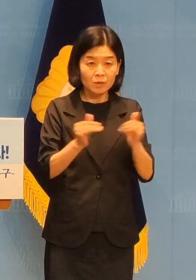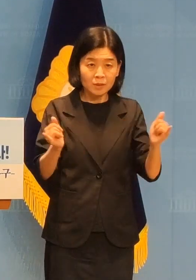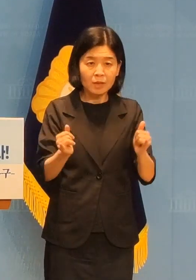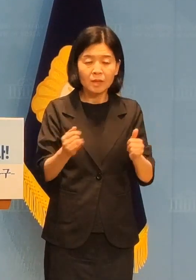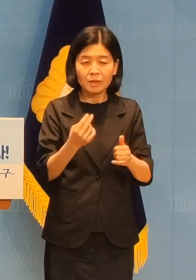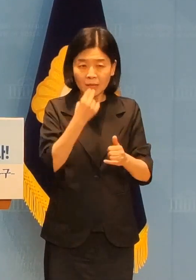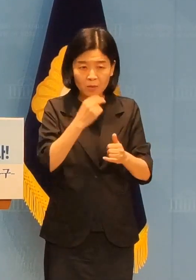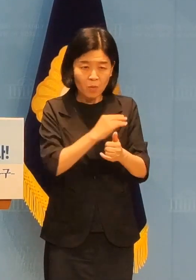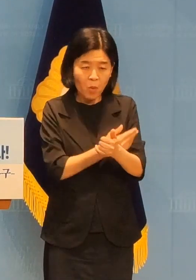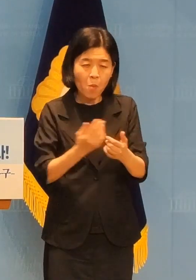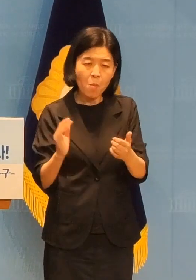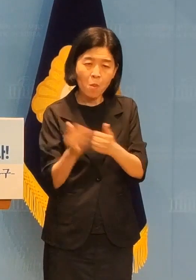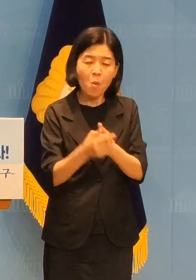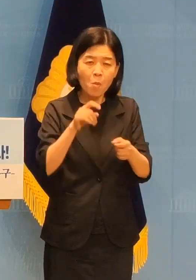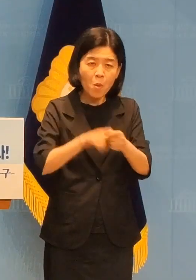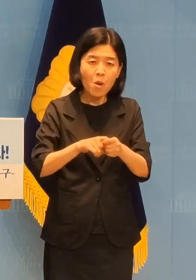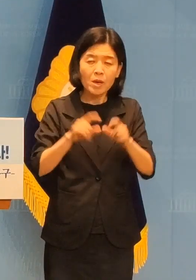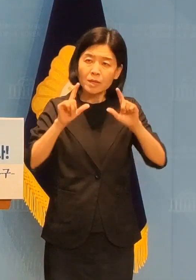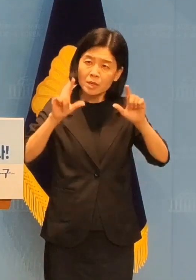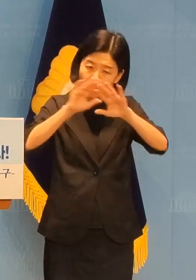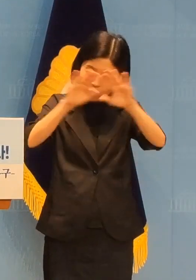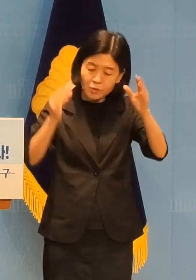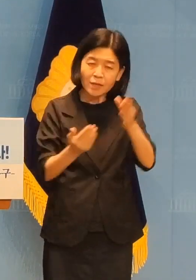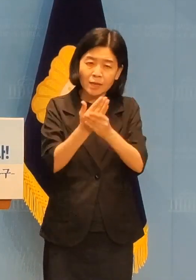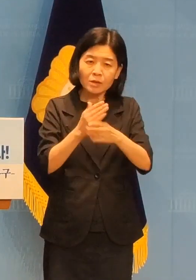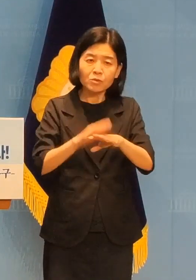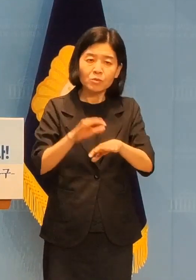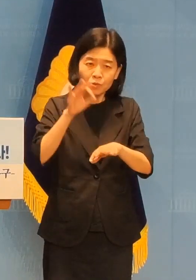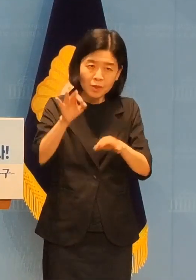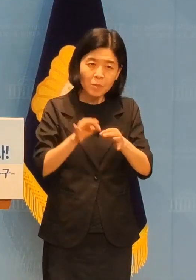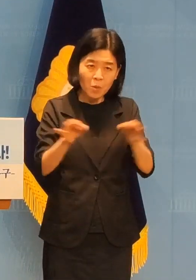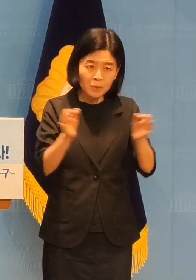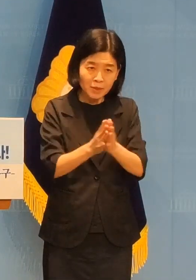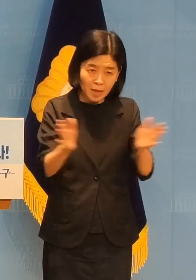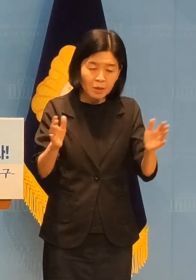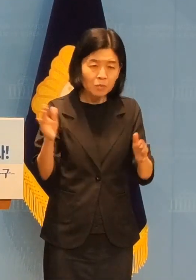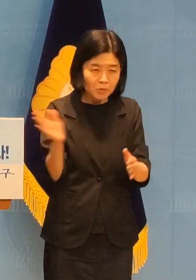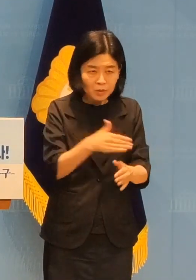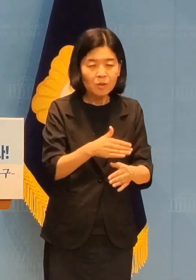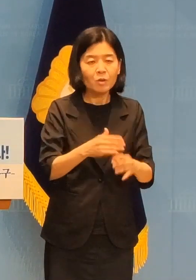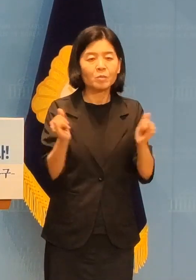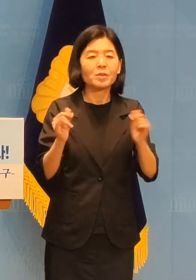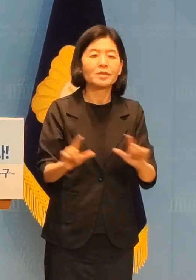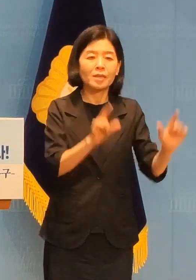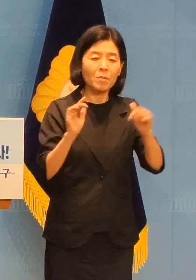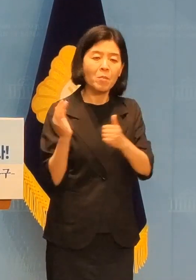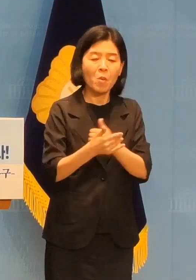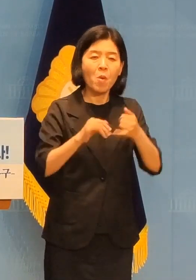기후재난수당 지급을 시작으로 국민의 삶을 지키겠습니다. 감사합니다.